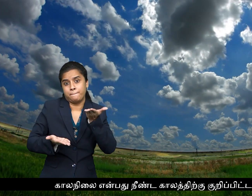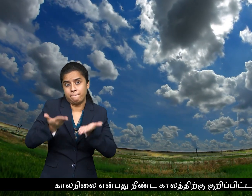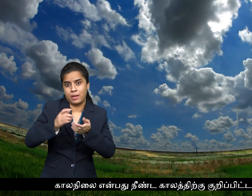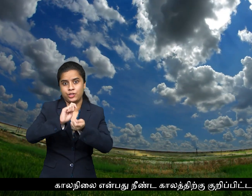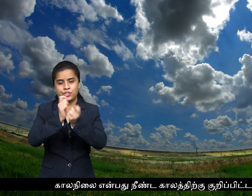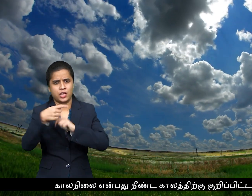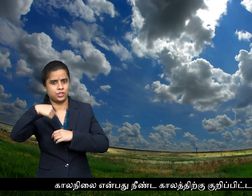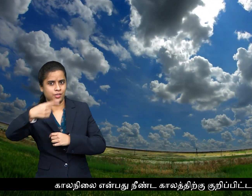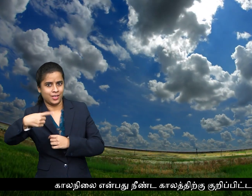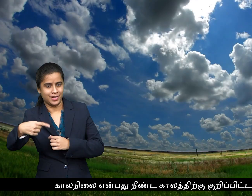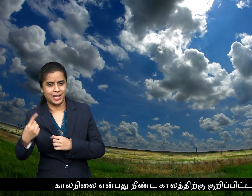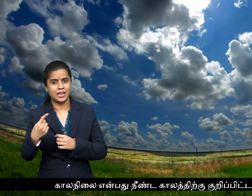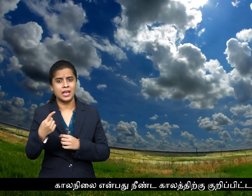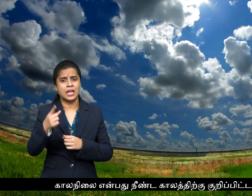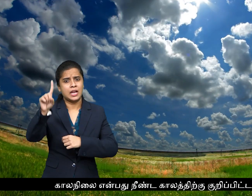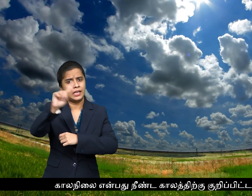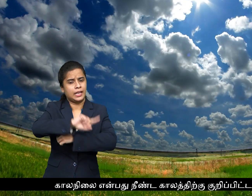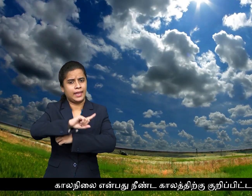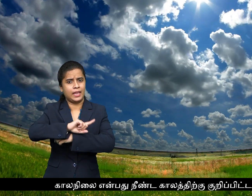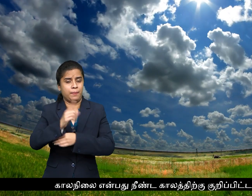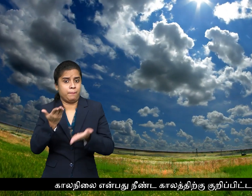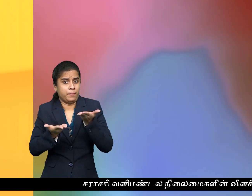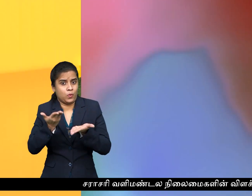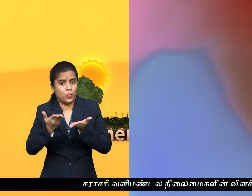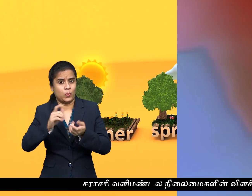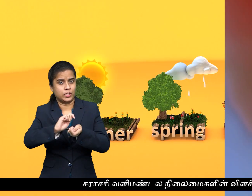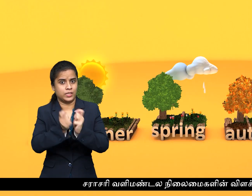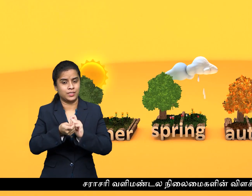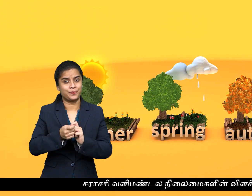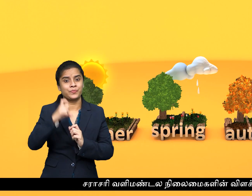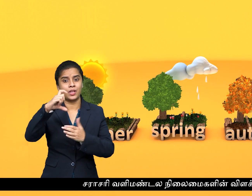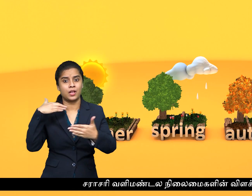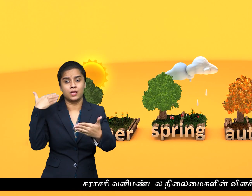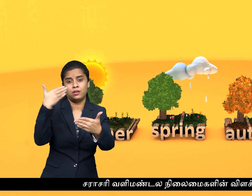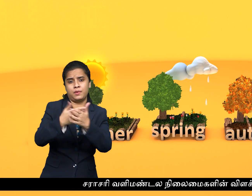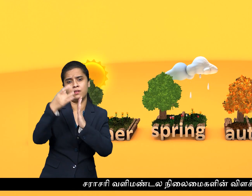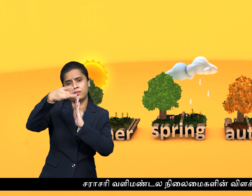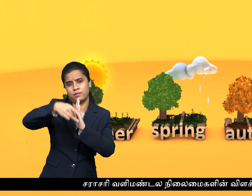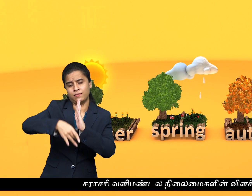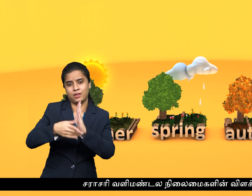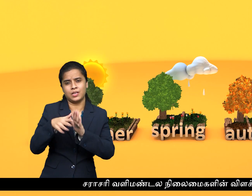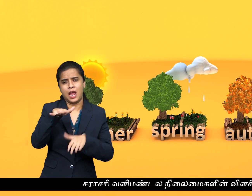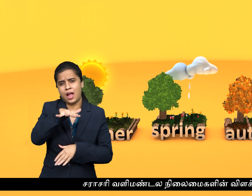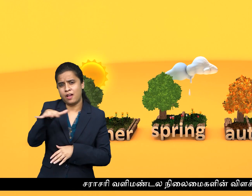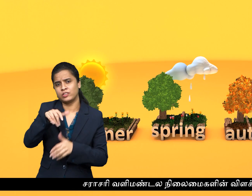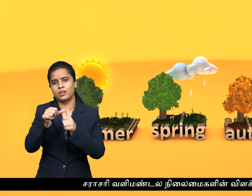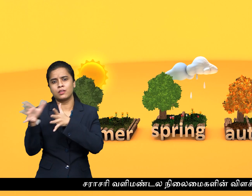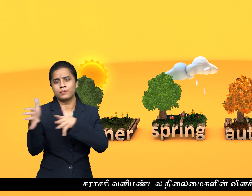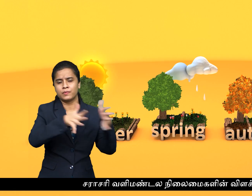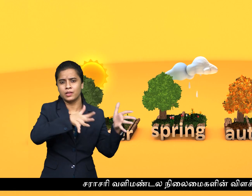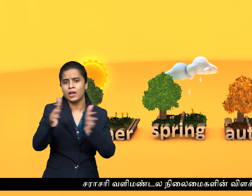காலநிலை என்பது நீண்ட காலத்திற்கு குறிப்பிட்ட பகுதிகளுக்கான சராசரி வளிமண்டல நிலைமைகளின் விளக்கமாகும்.